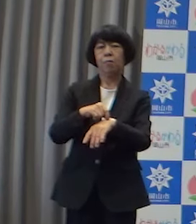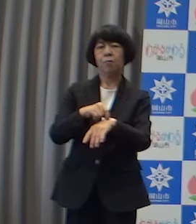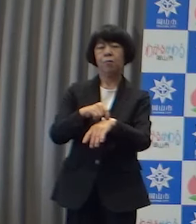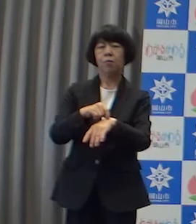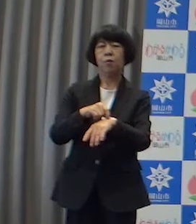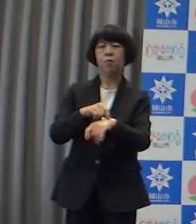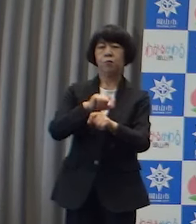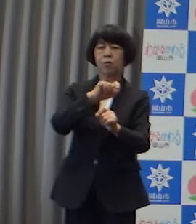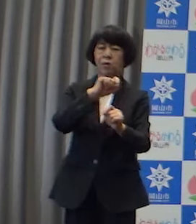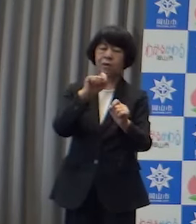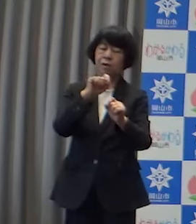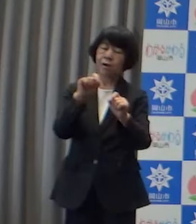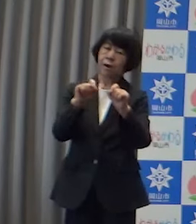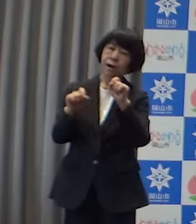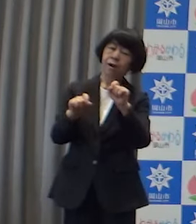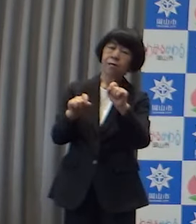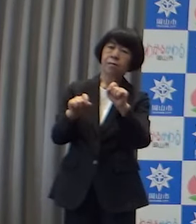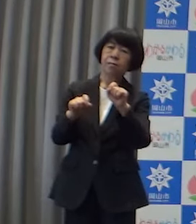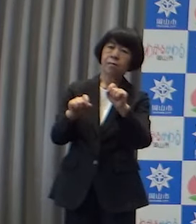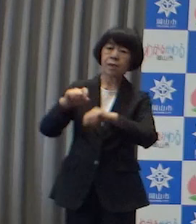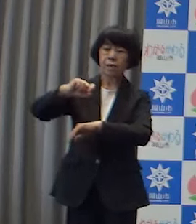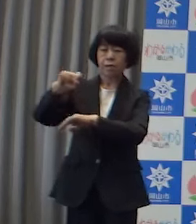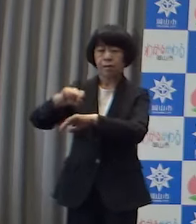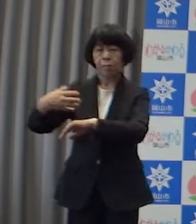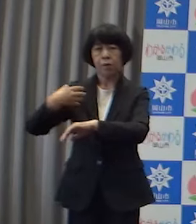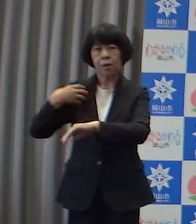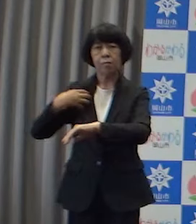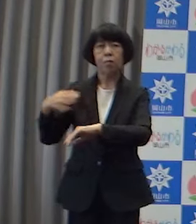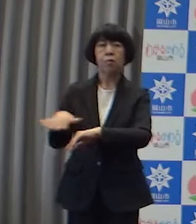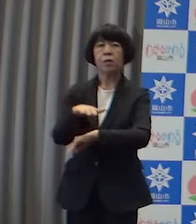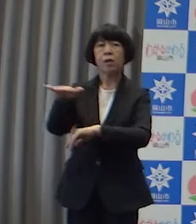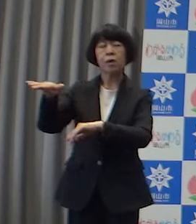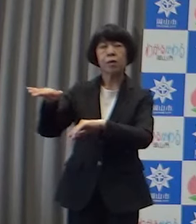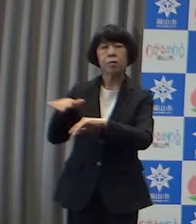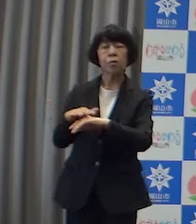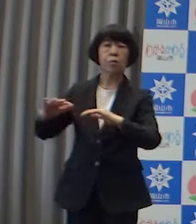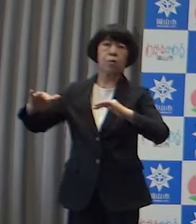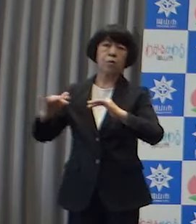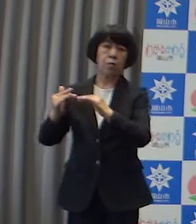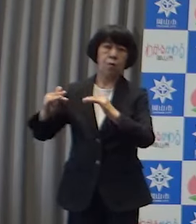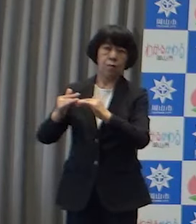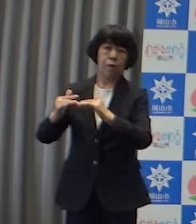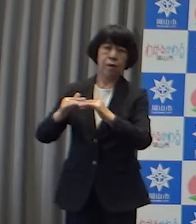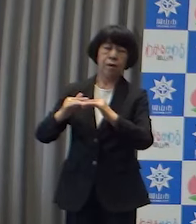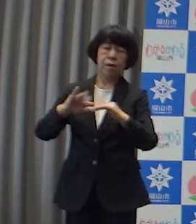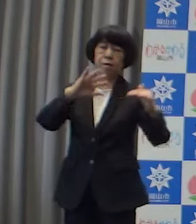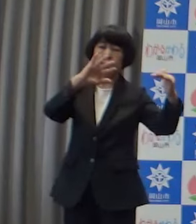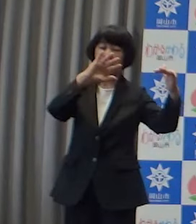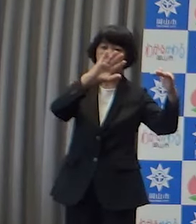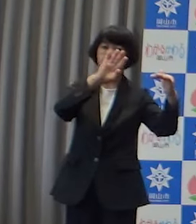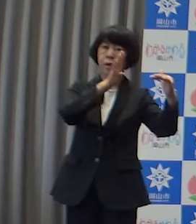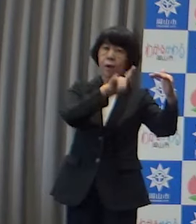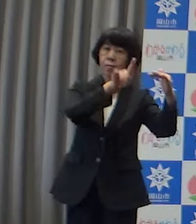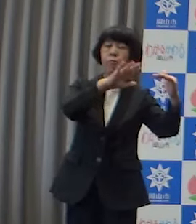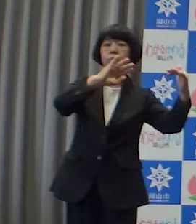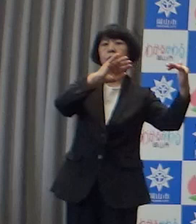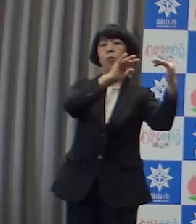事務方の協議も含めてね、対応は検討していきたいと思っております